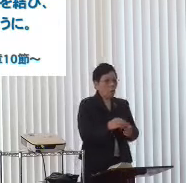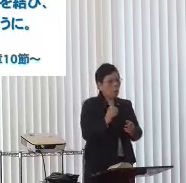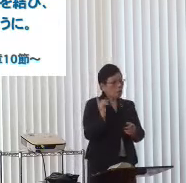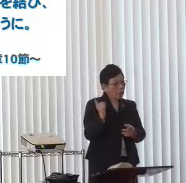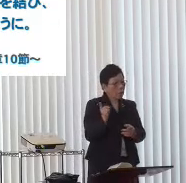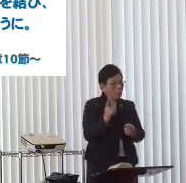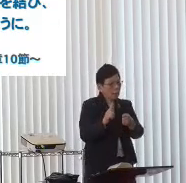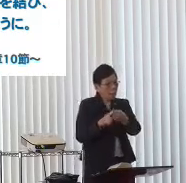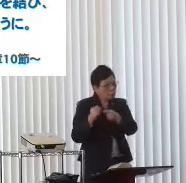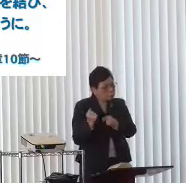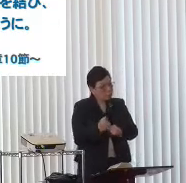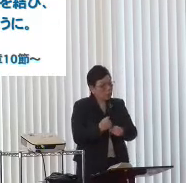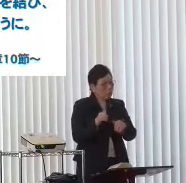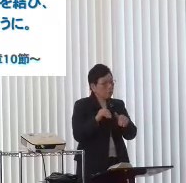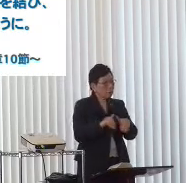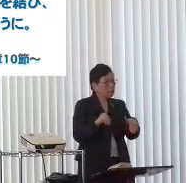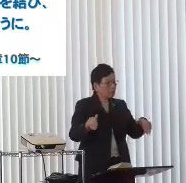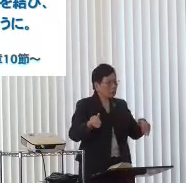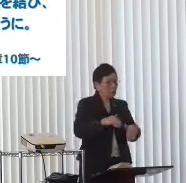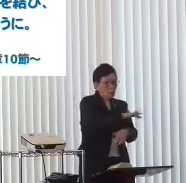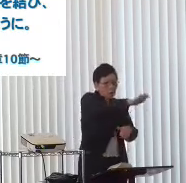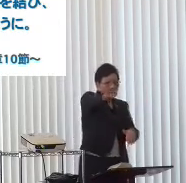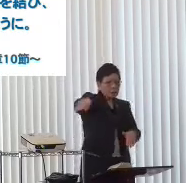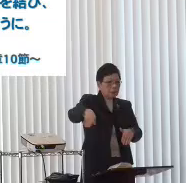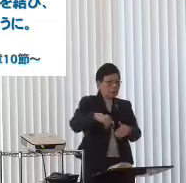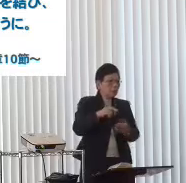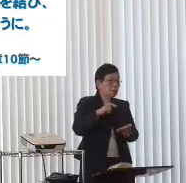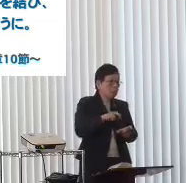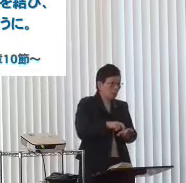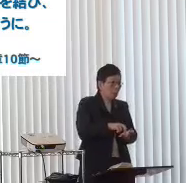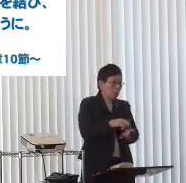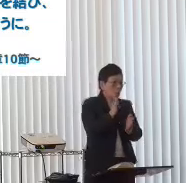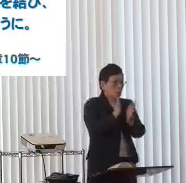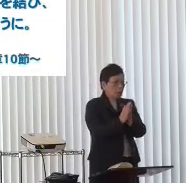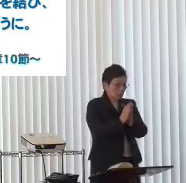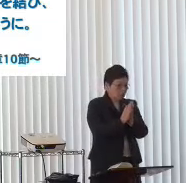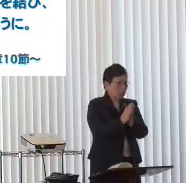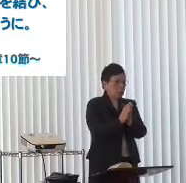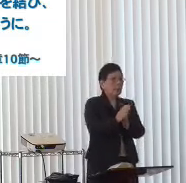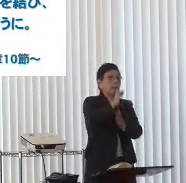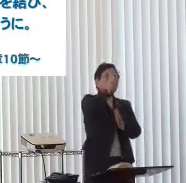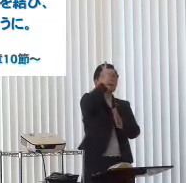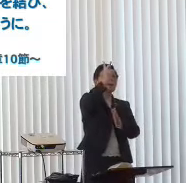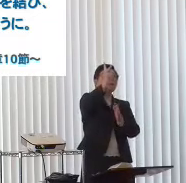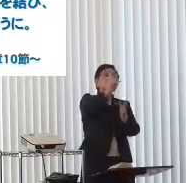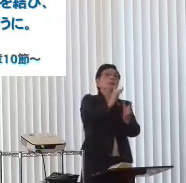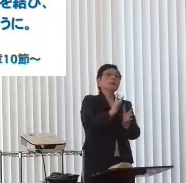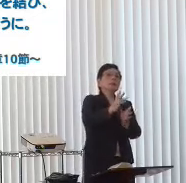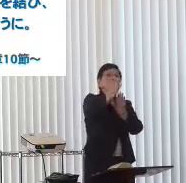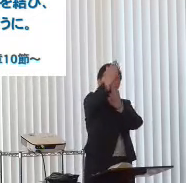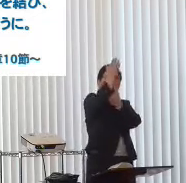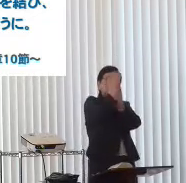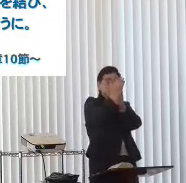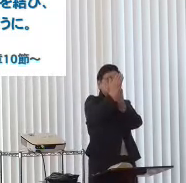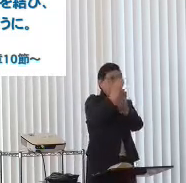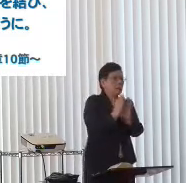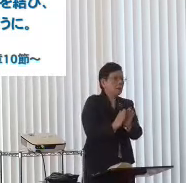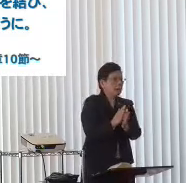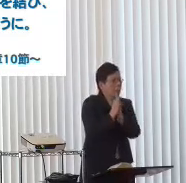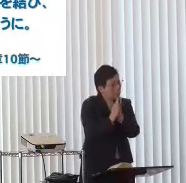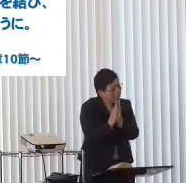また私たちに対する祈りであると思いますし、それはまさしく神の私たちに対する願いだと思うん